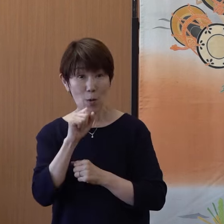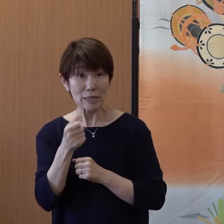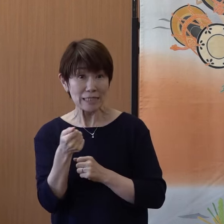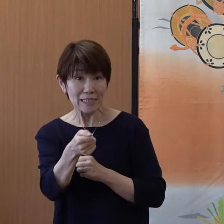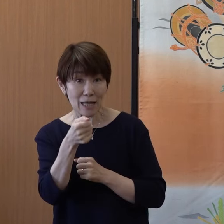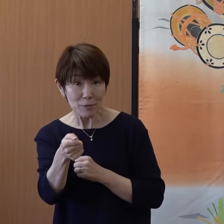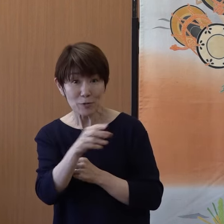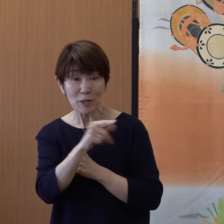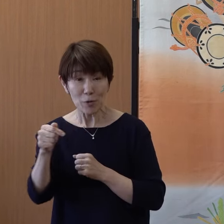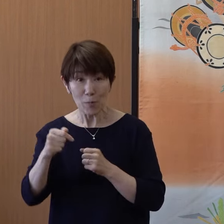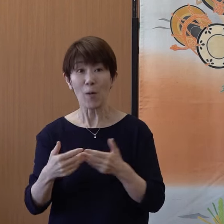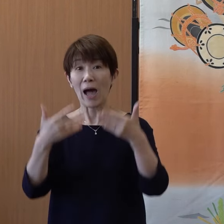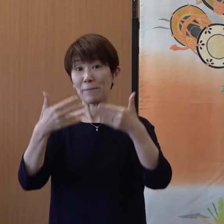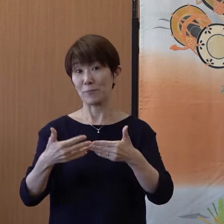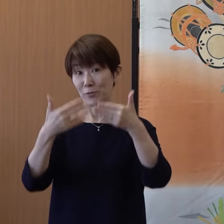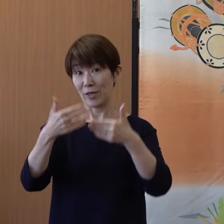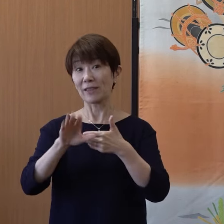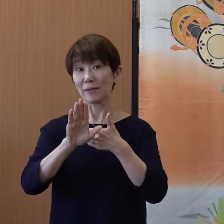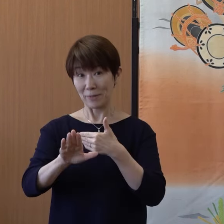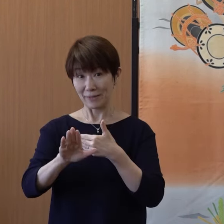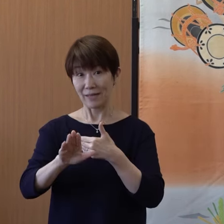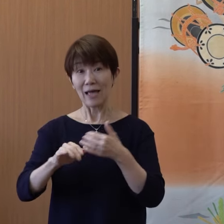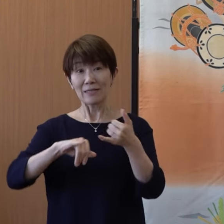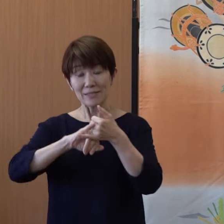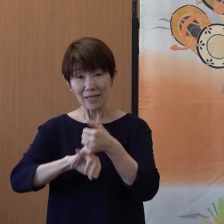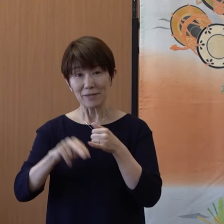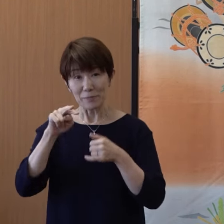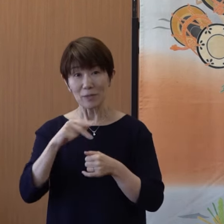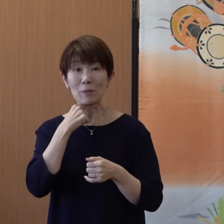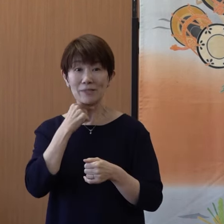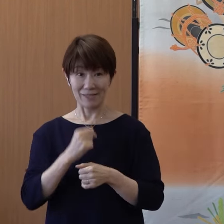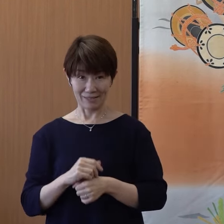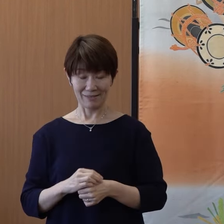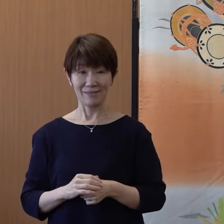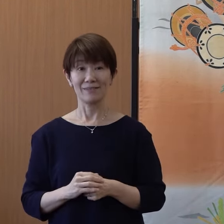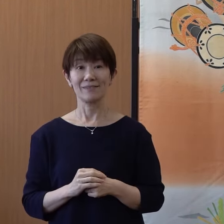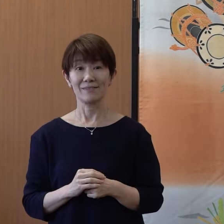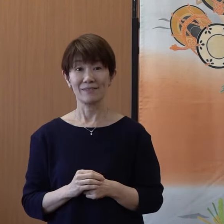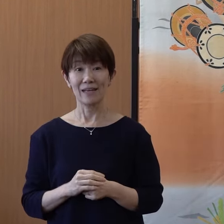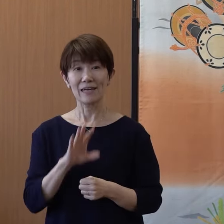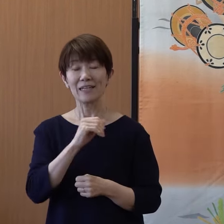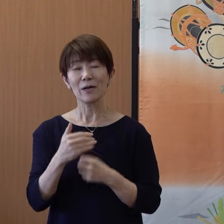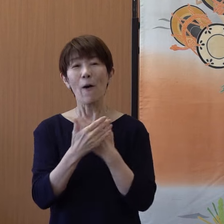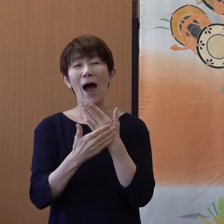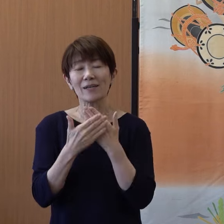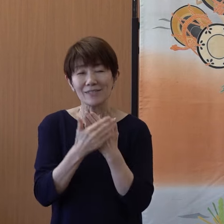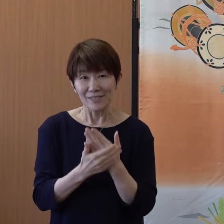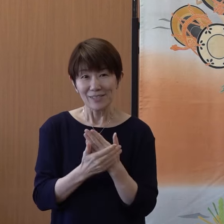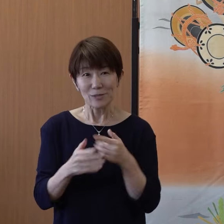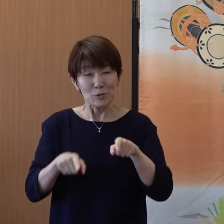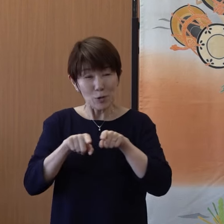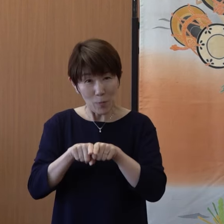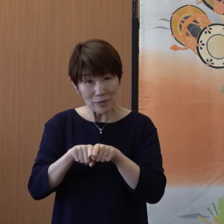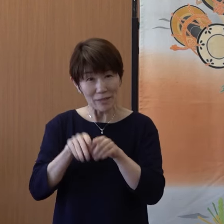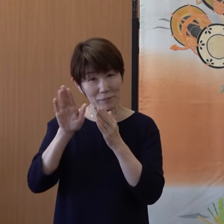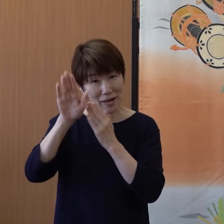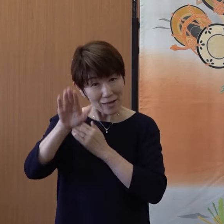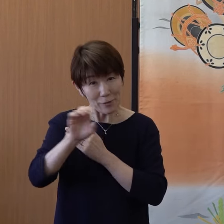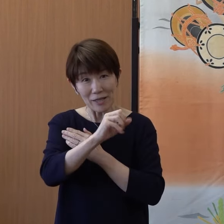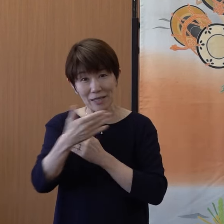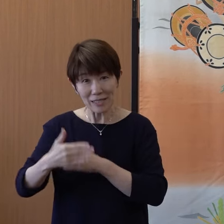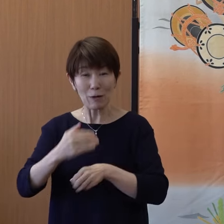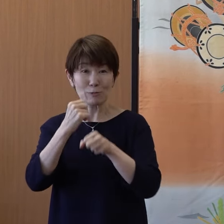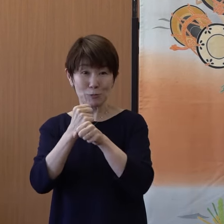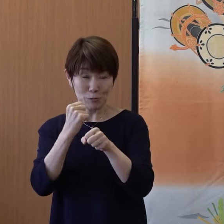、ぜひご覧いただきたいと存じます。金沢を愛し共に未来の金沢を築いていく意欲